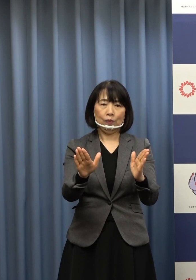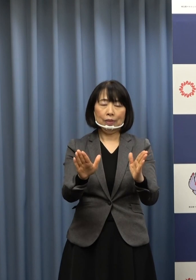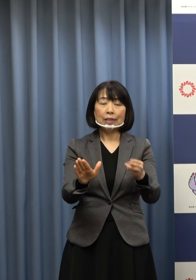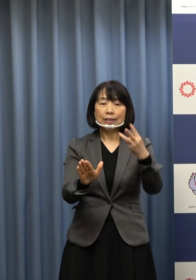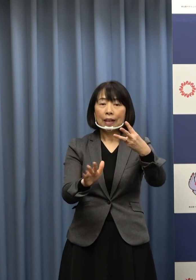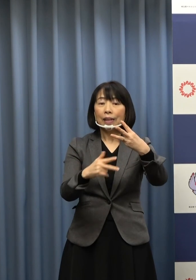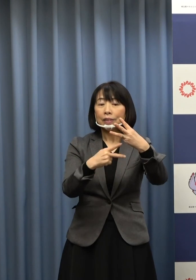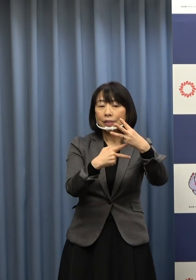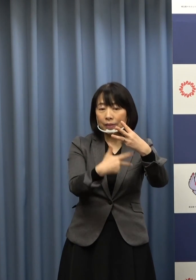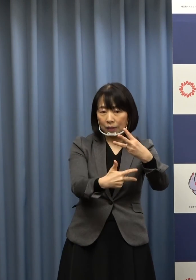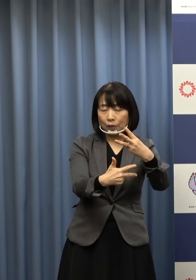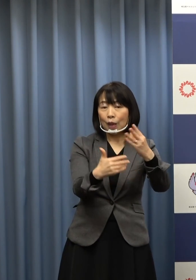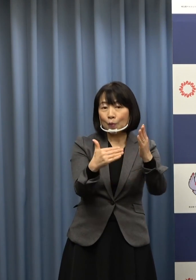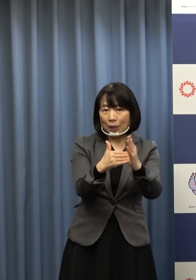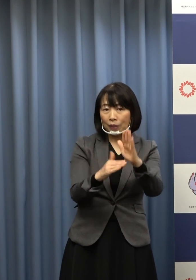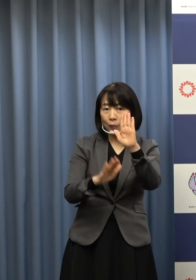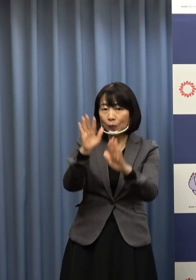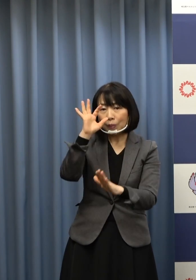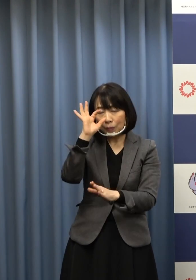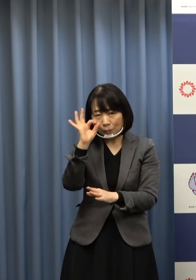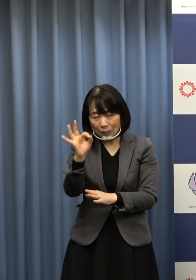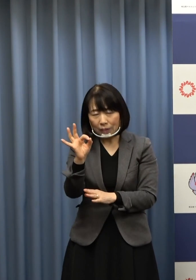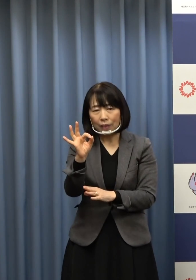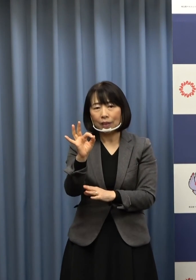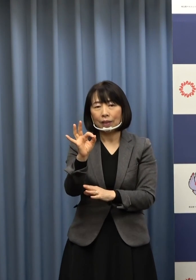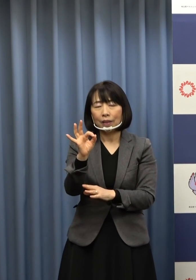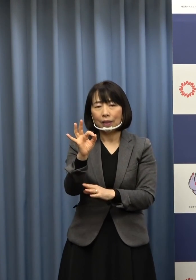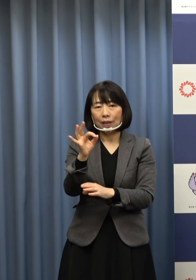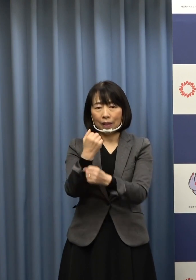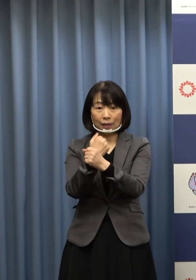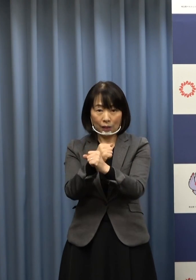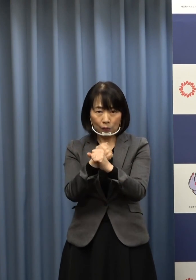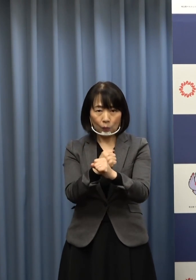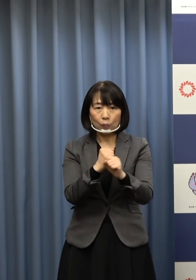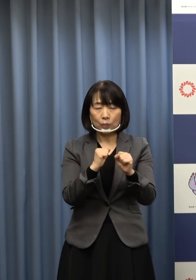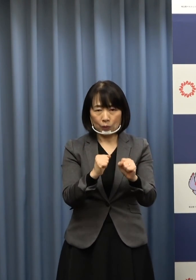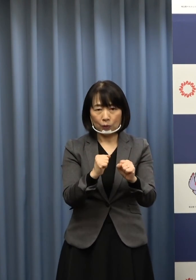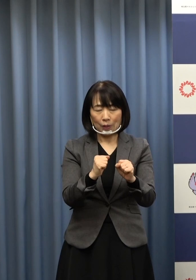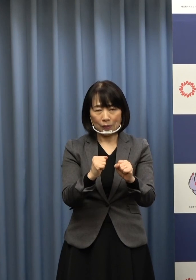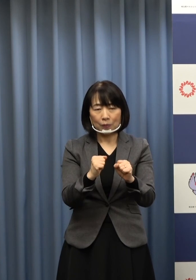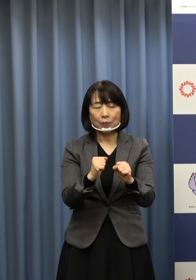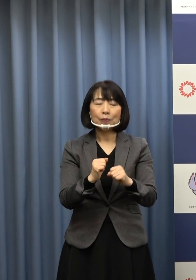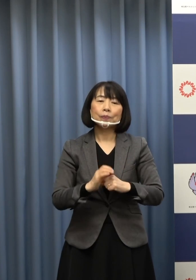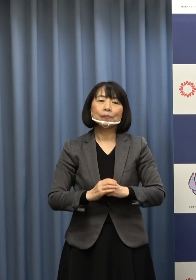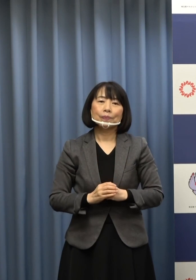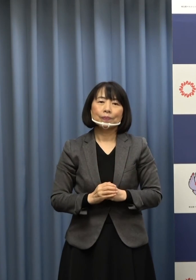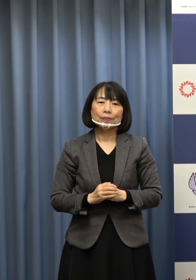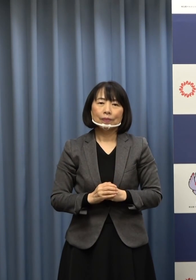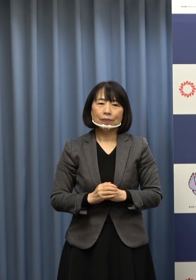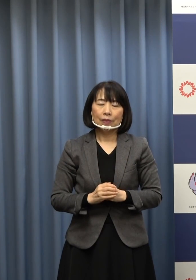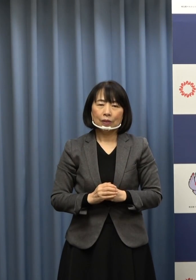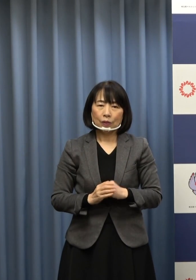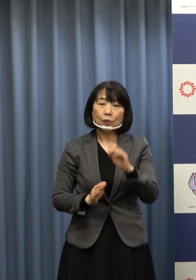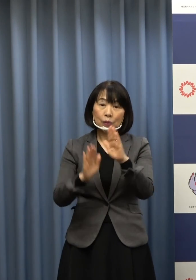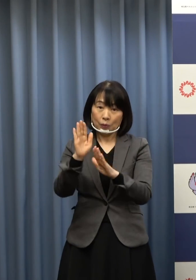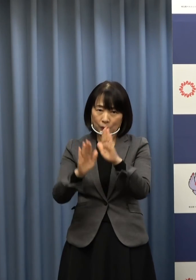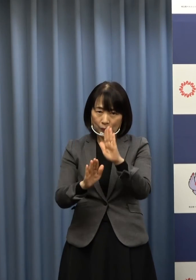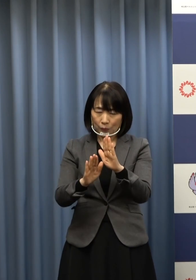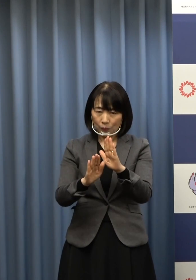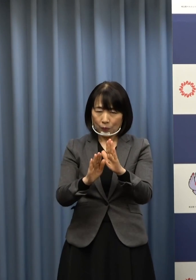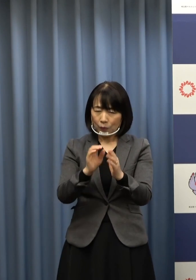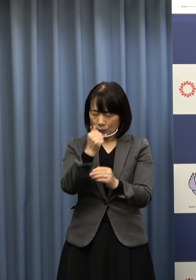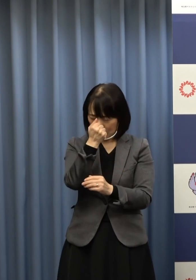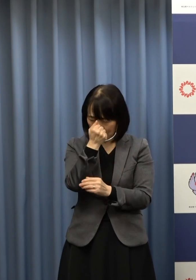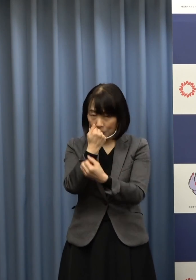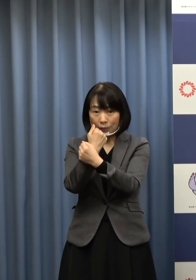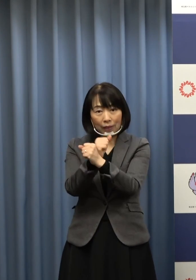見ながら、どこが効果があったのか、あるいはあのこれからもまだ十分時間がありますので、そこでの状況を慎重に見ながら